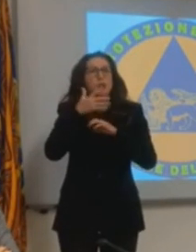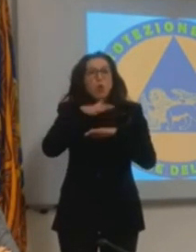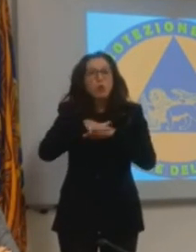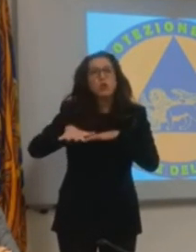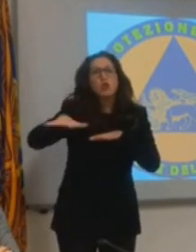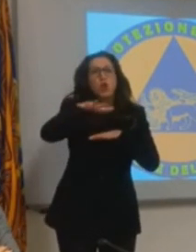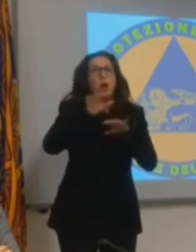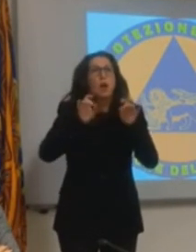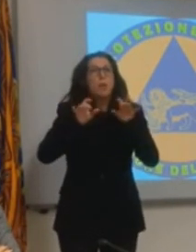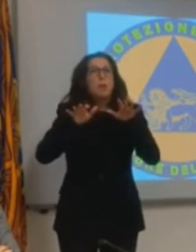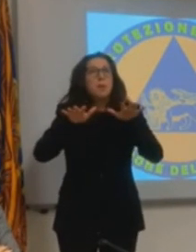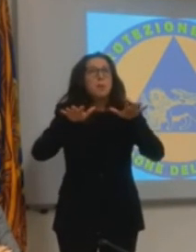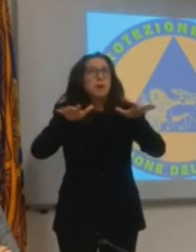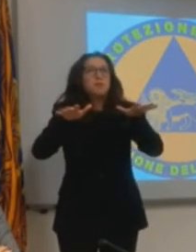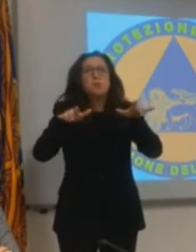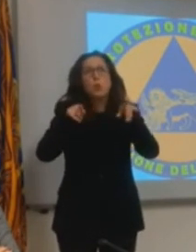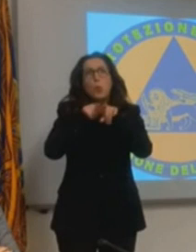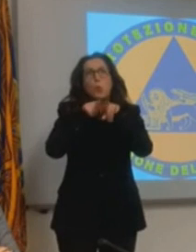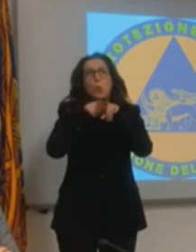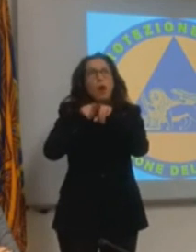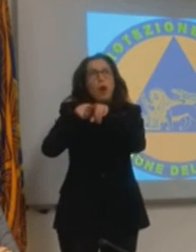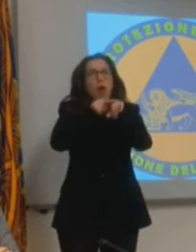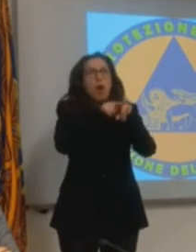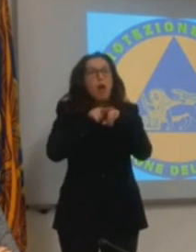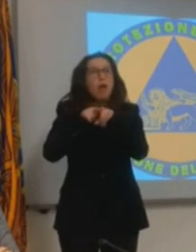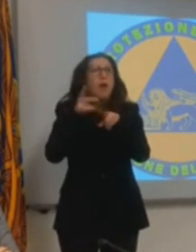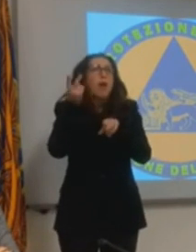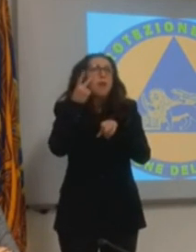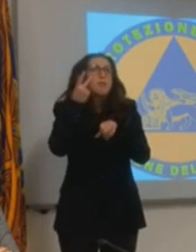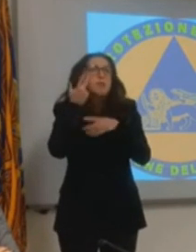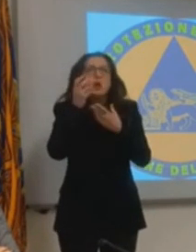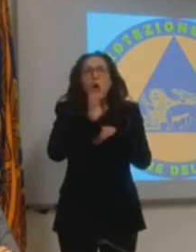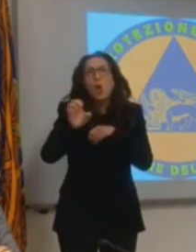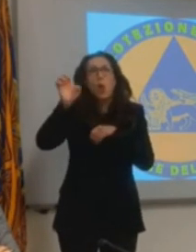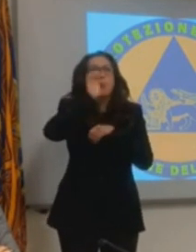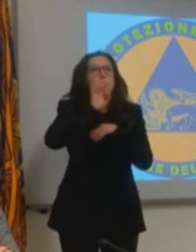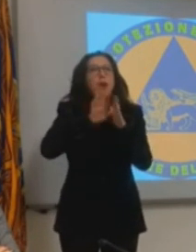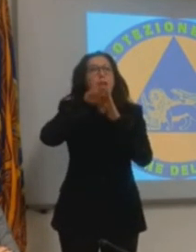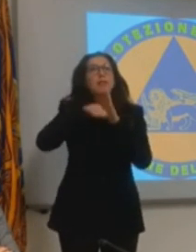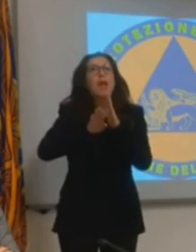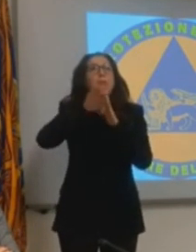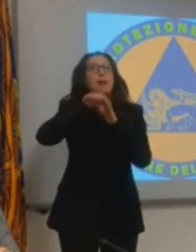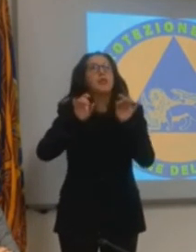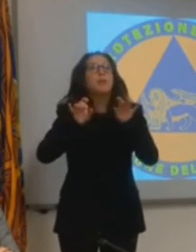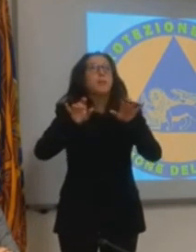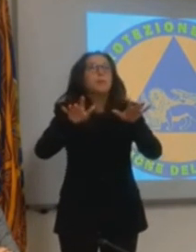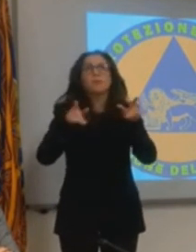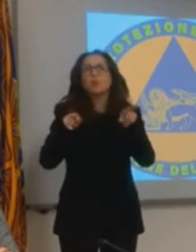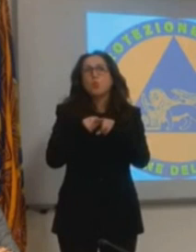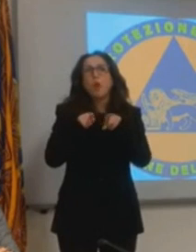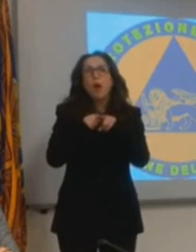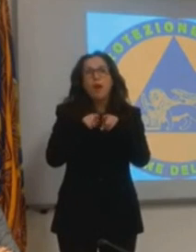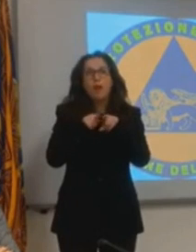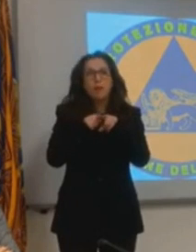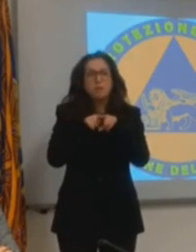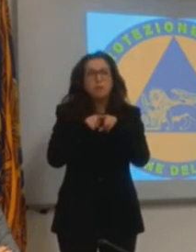acclarato che siamo lo stesso bacino avete visto che le curve sono le stesse gli andamenti sono gli stessi c'è solo un ritardo un anticipo rispetto